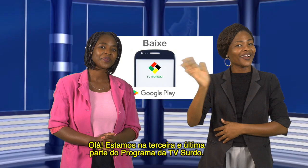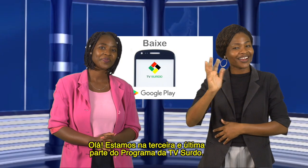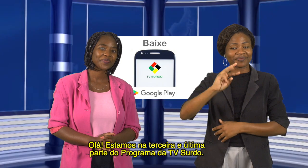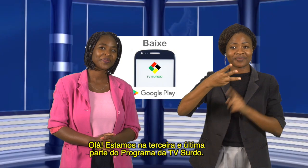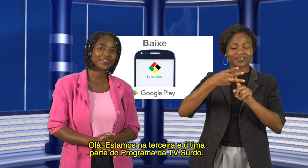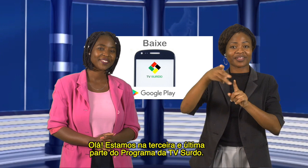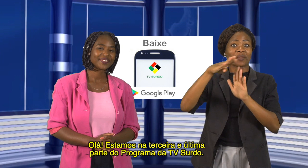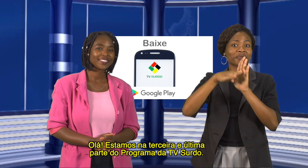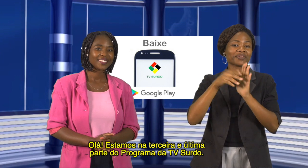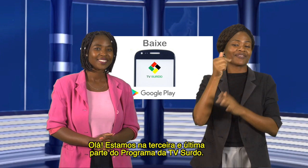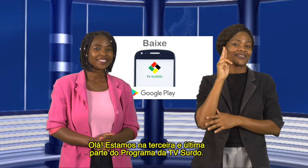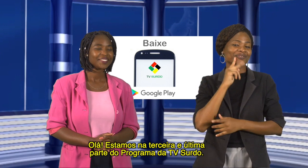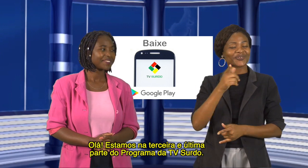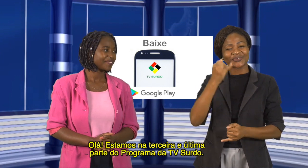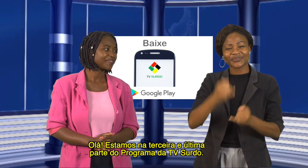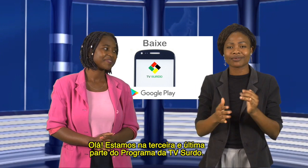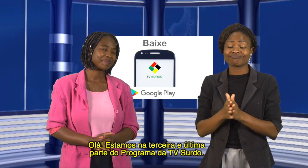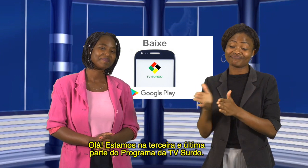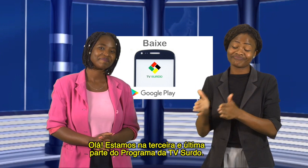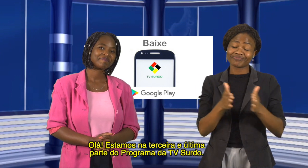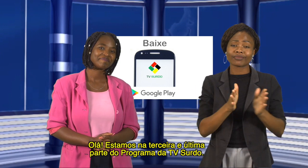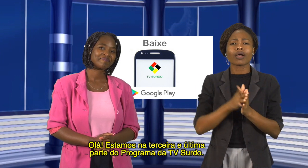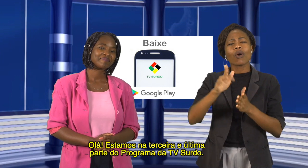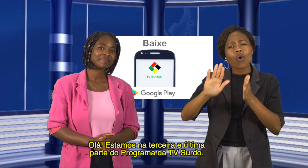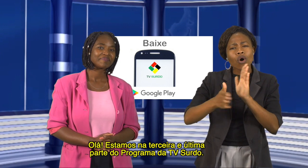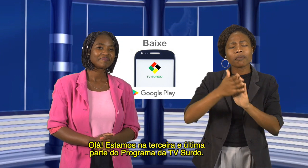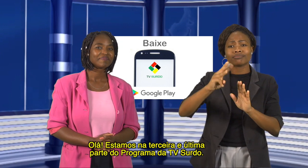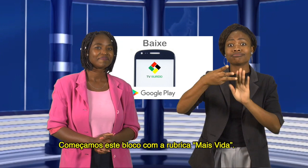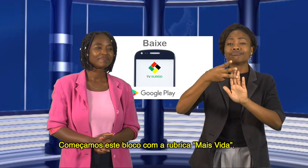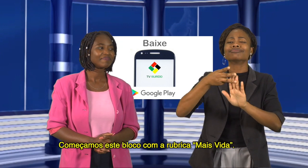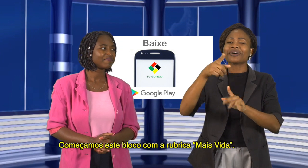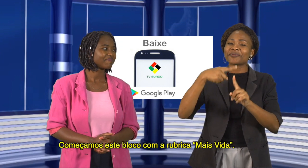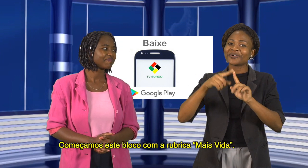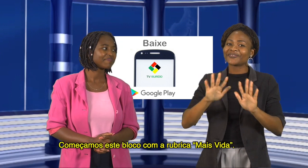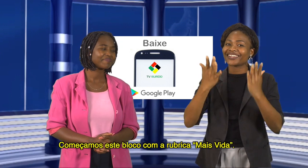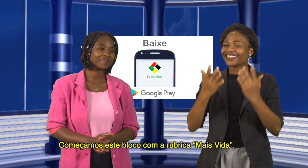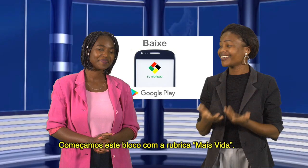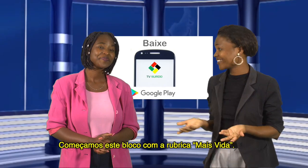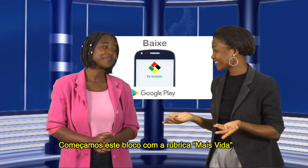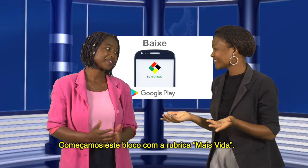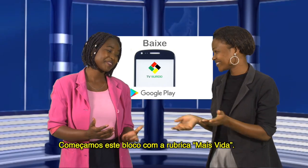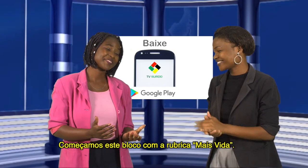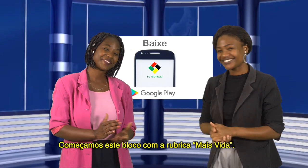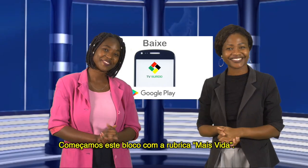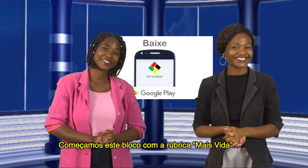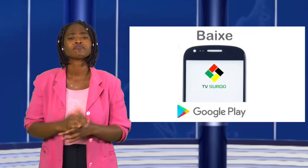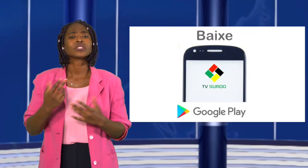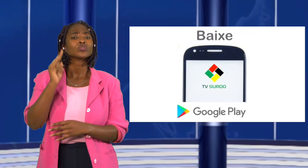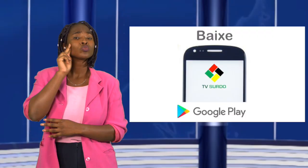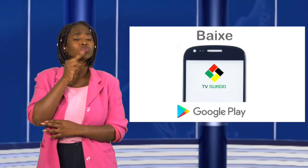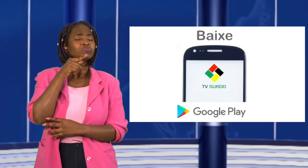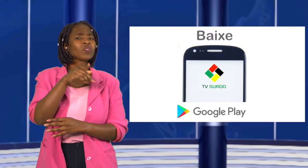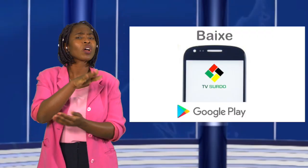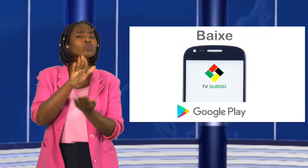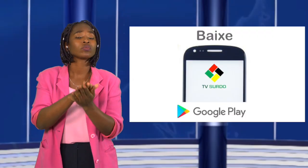Olá, estamos na terceira e última parte do programa da TV Surdo. Começamos este bloco com a rubrica Mais Vida.